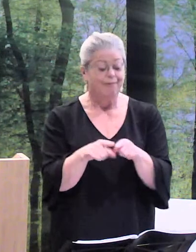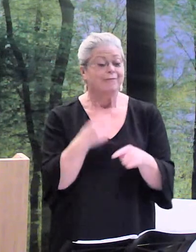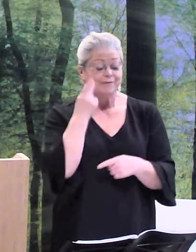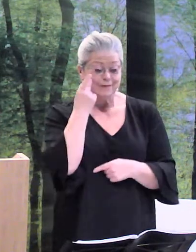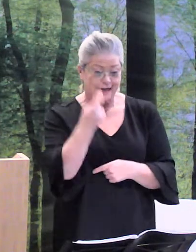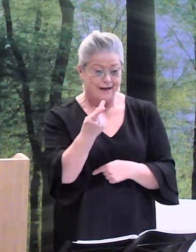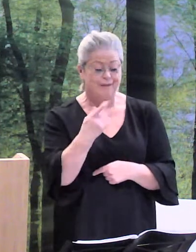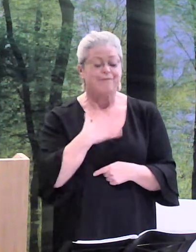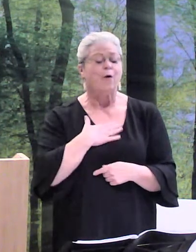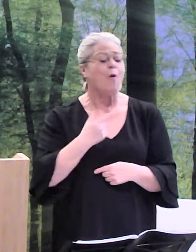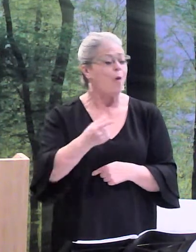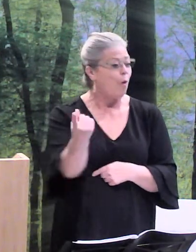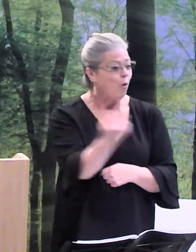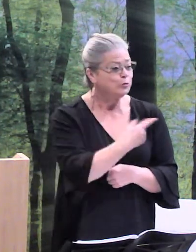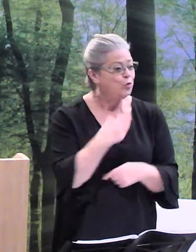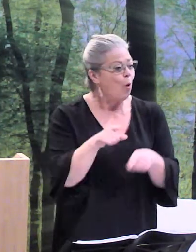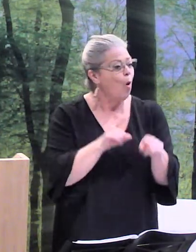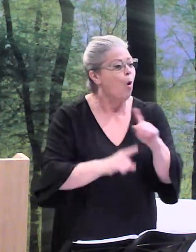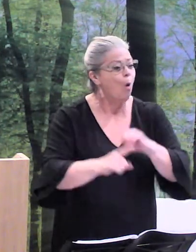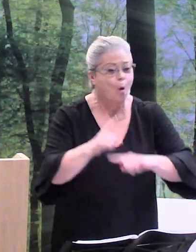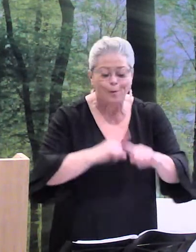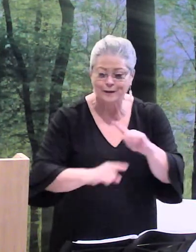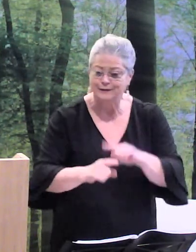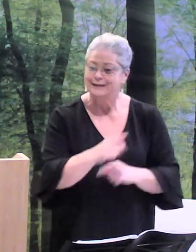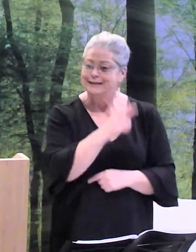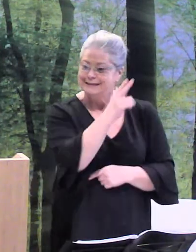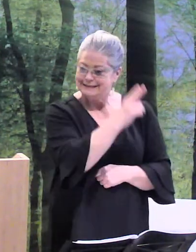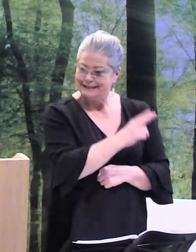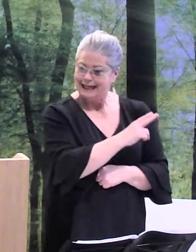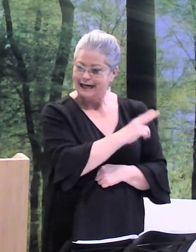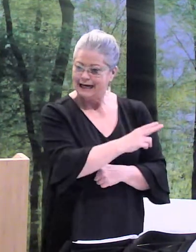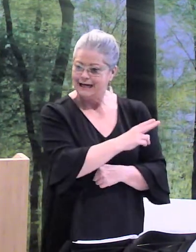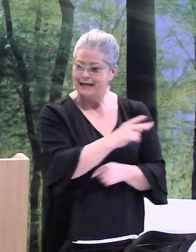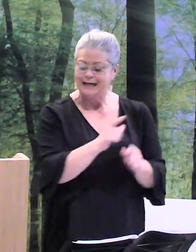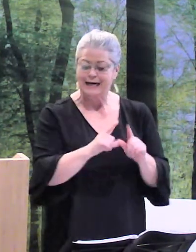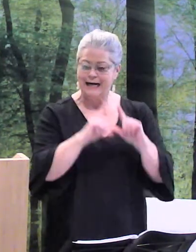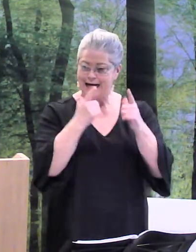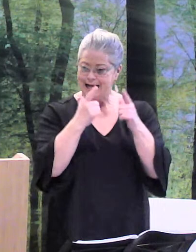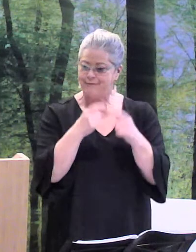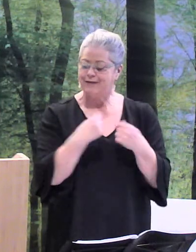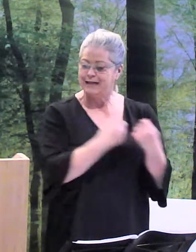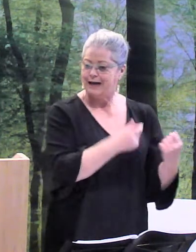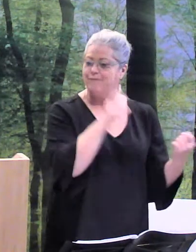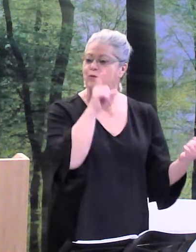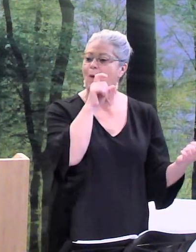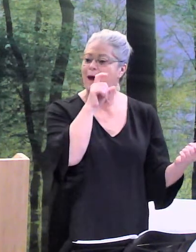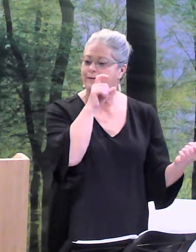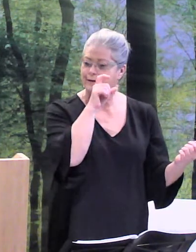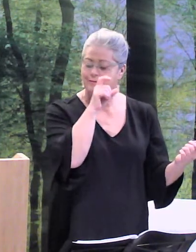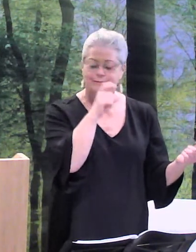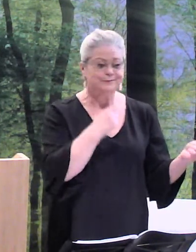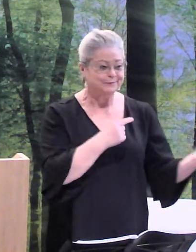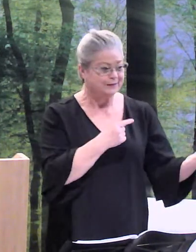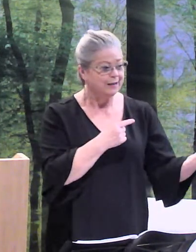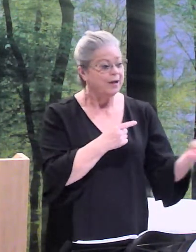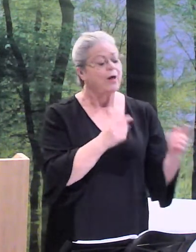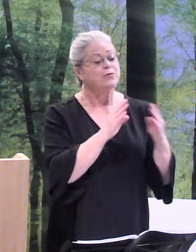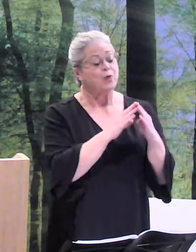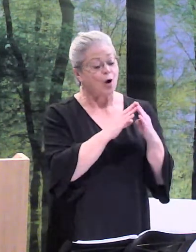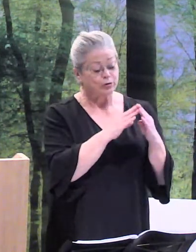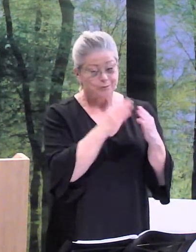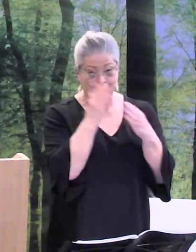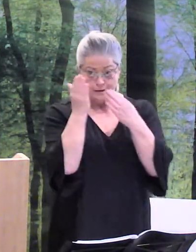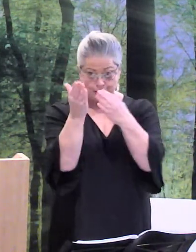Teken van onze hoop. Zegenen wij dit lichaam zo dadelijk met levendgevend water. Dat Hendrik thuis mag